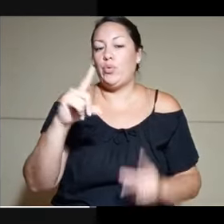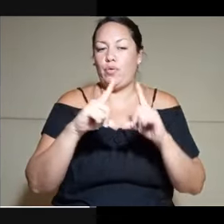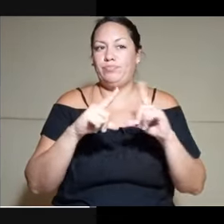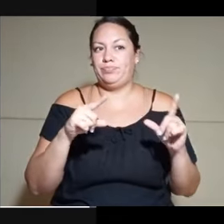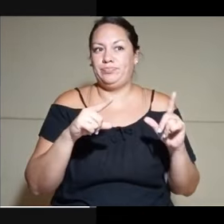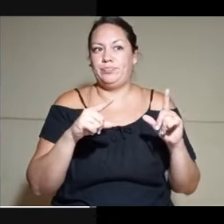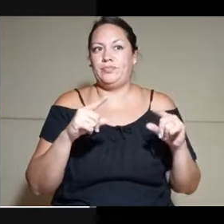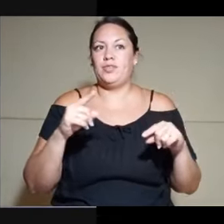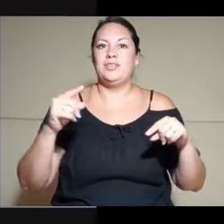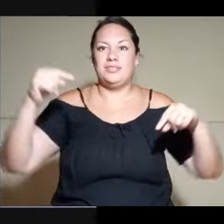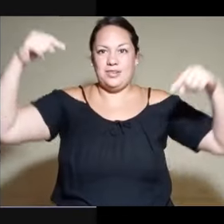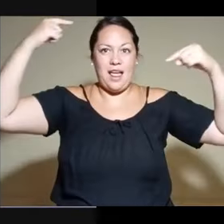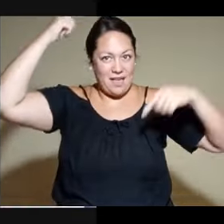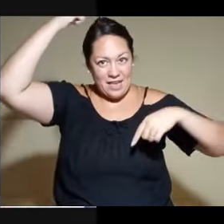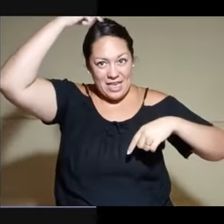el bulbo.